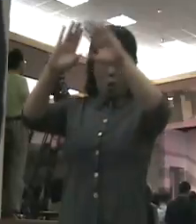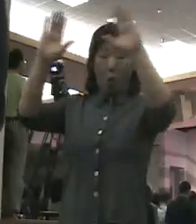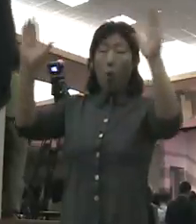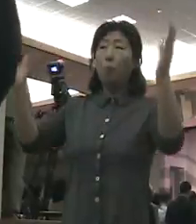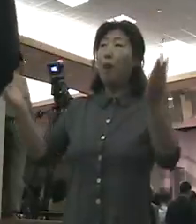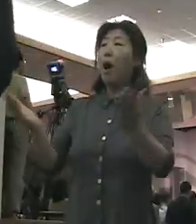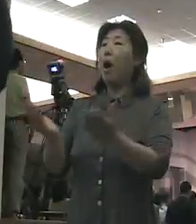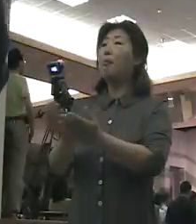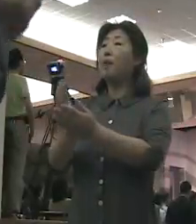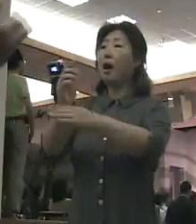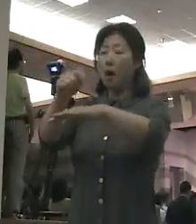온 마음